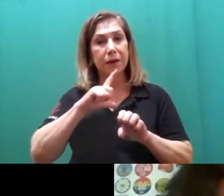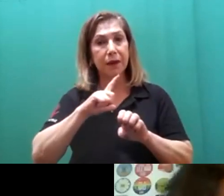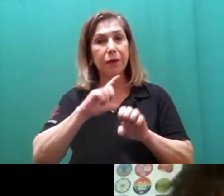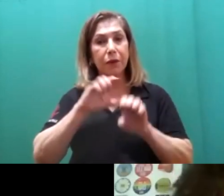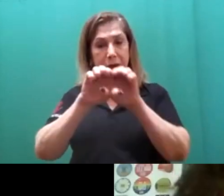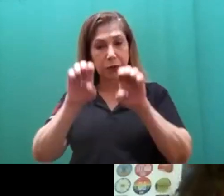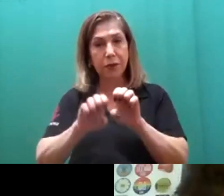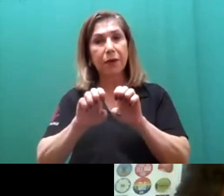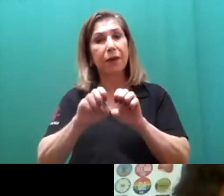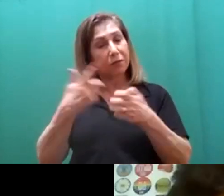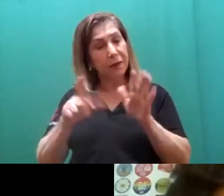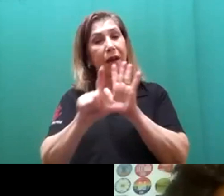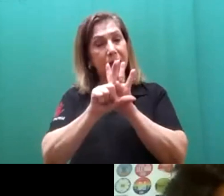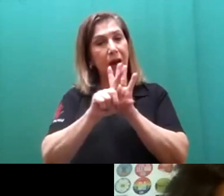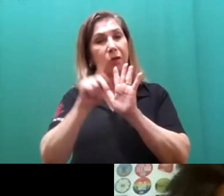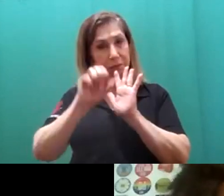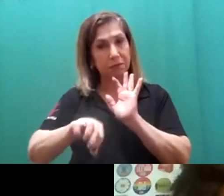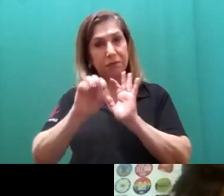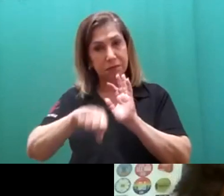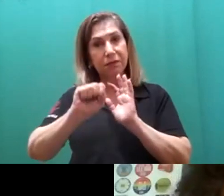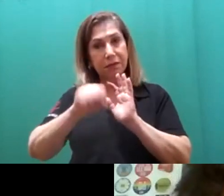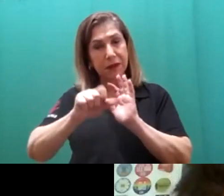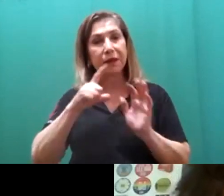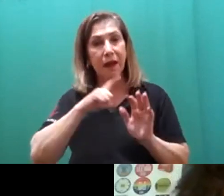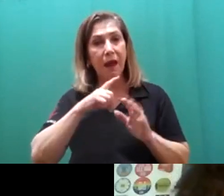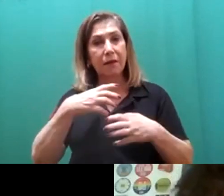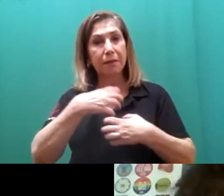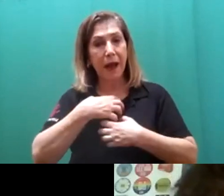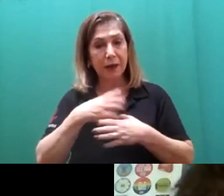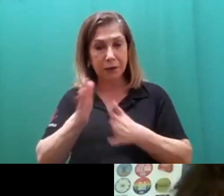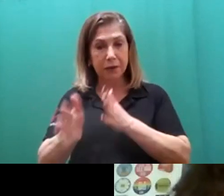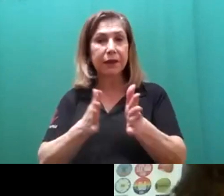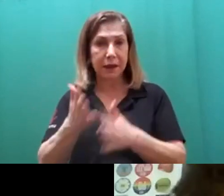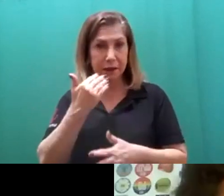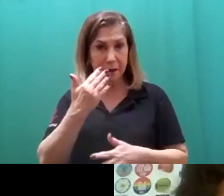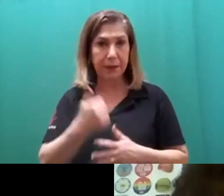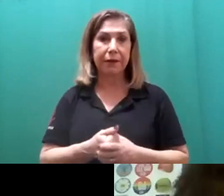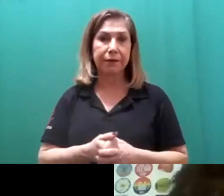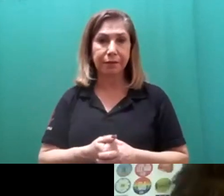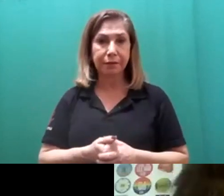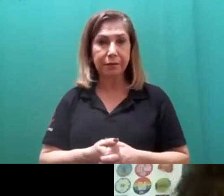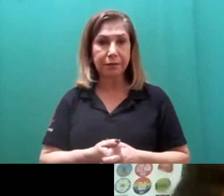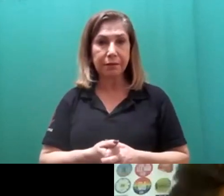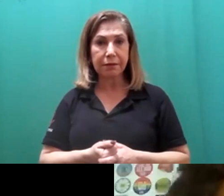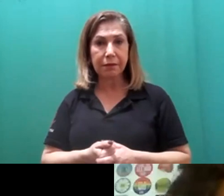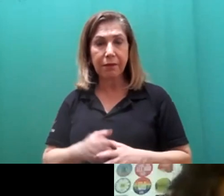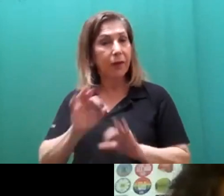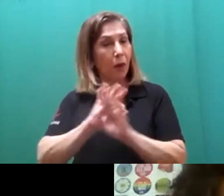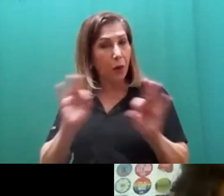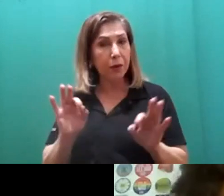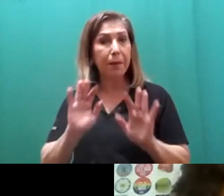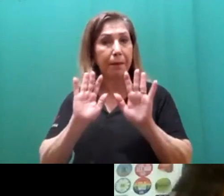é uma estrutura que impacta muito na questão do acesso ao alimento, que é alimento ótimo, mas que